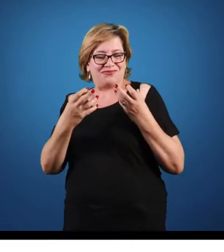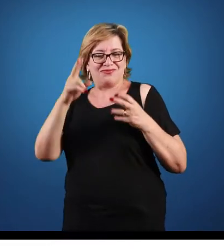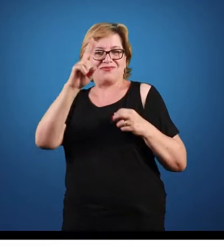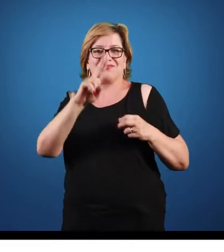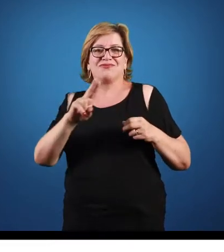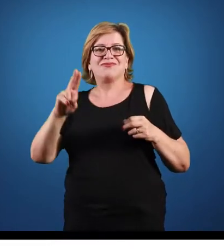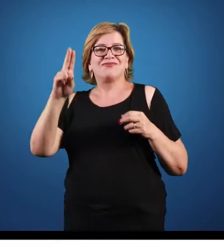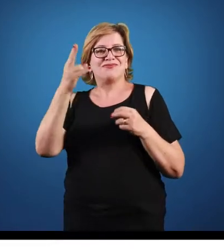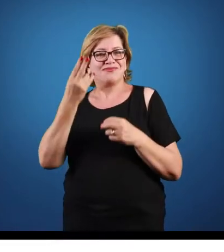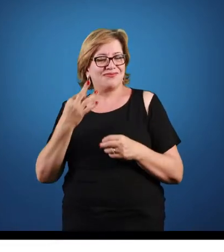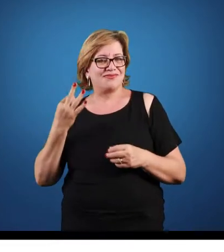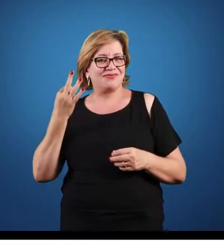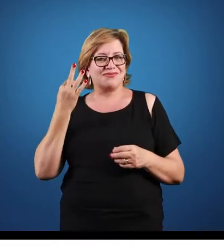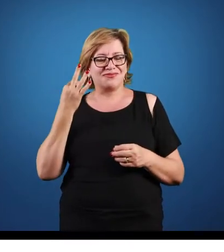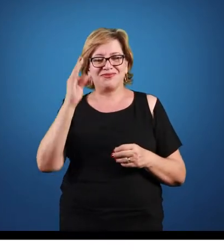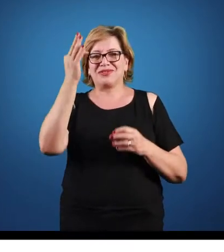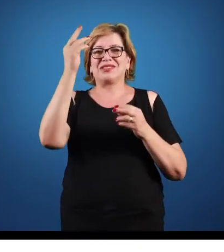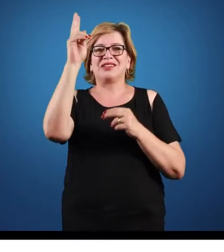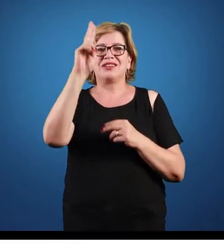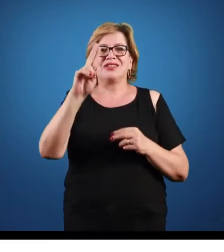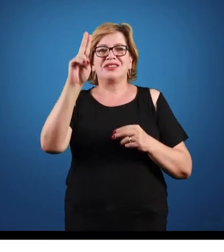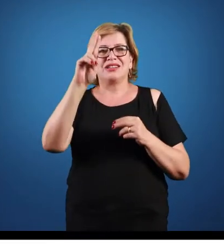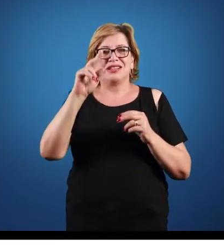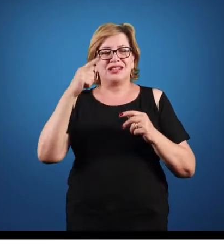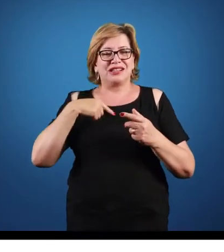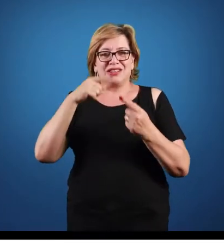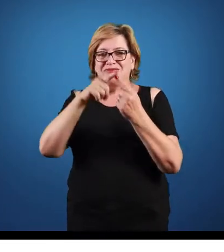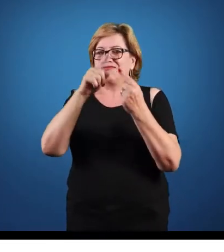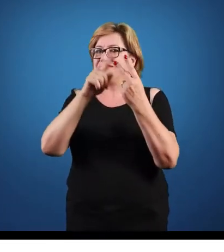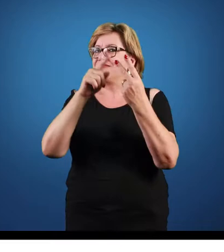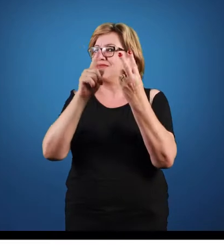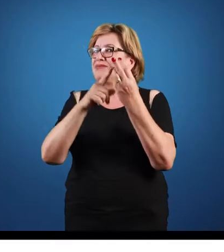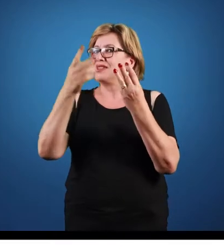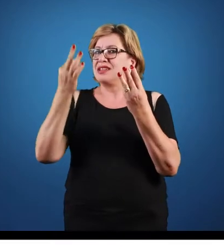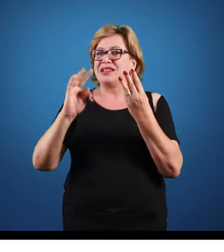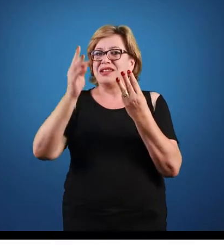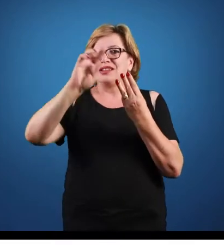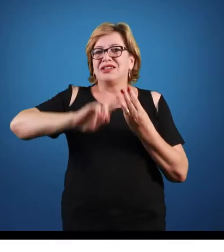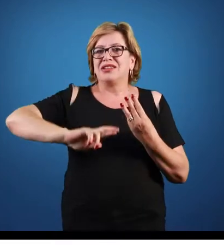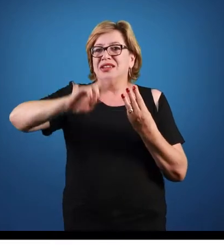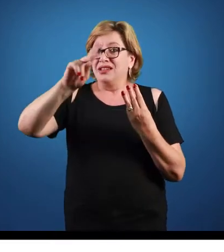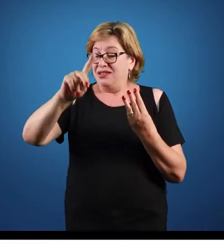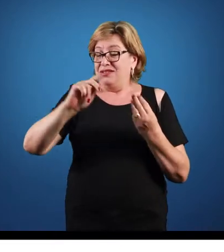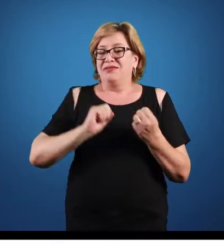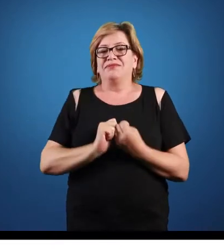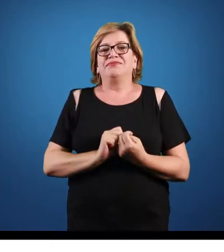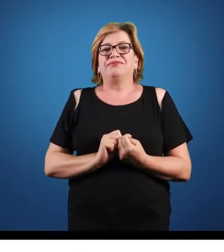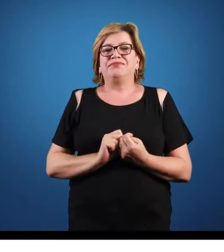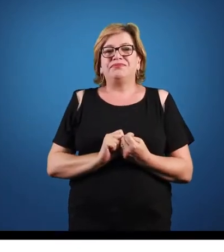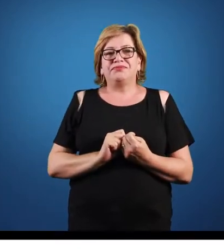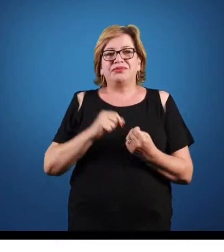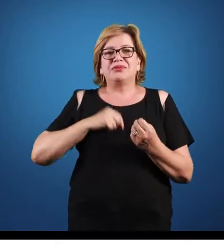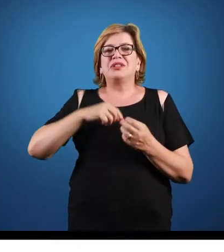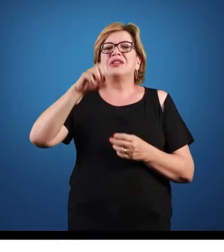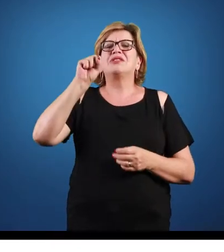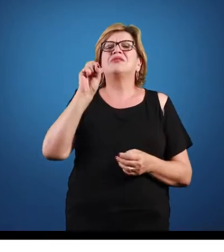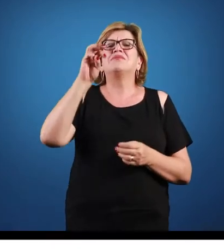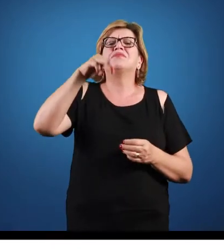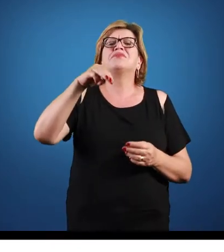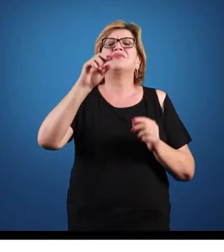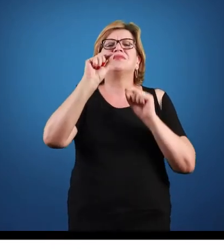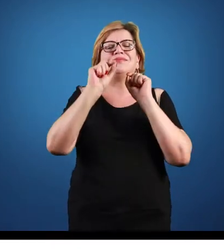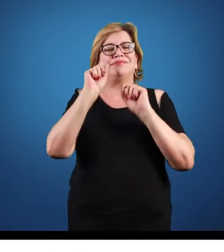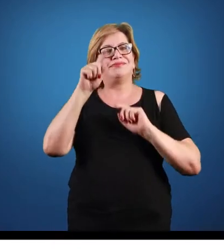utilizar essa técnica já está ensinando que vão ser três técnicas durante toda a disputa então é o que vem a ser o stop motion stop motion